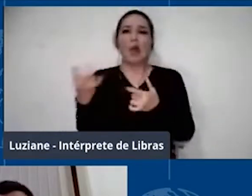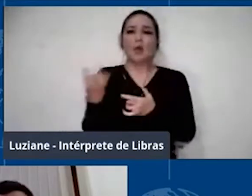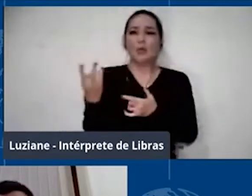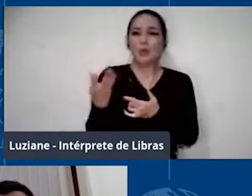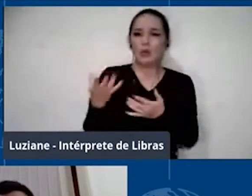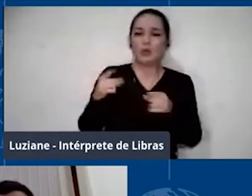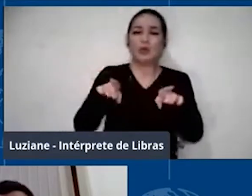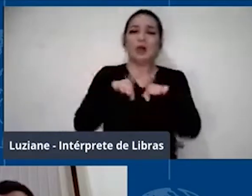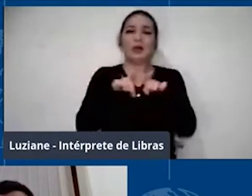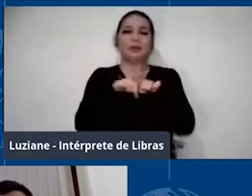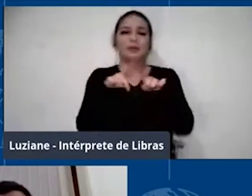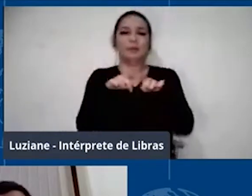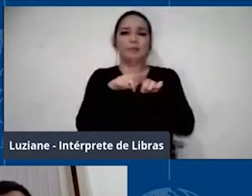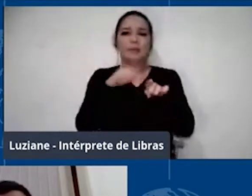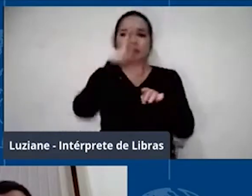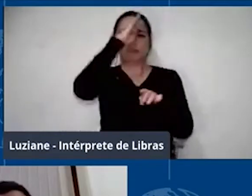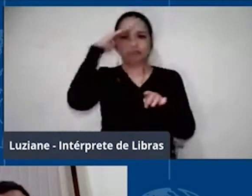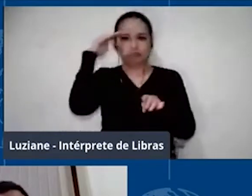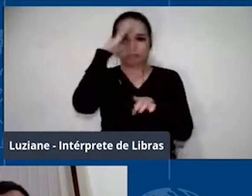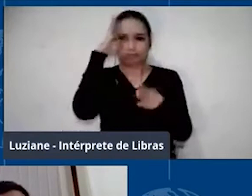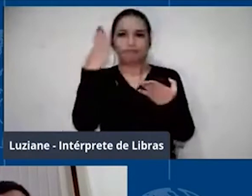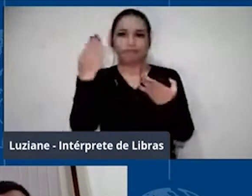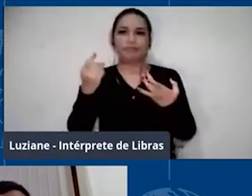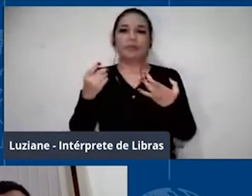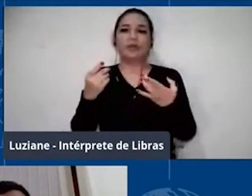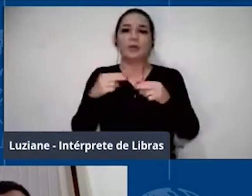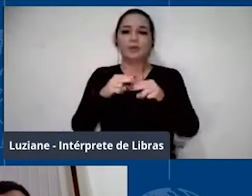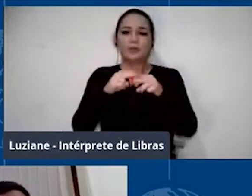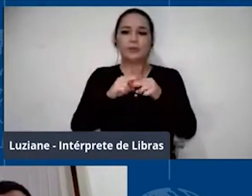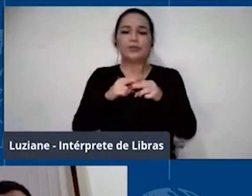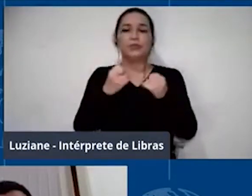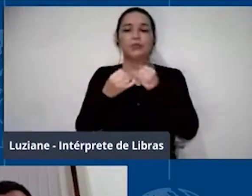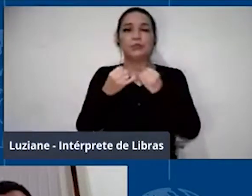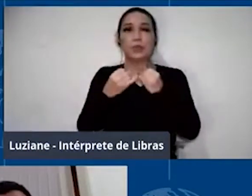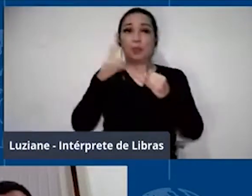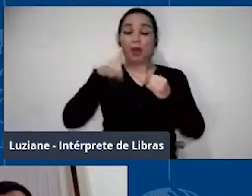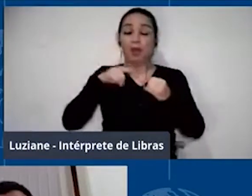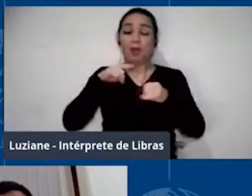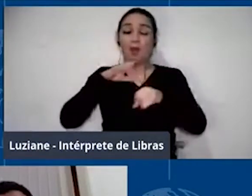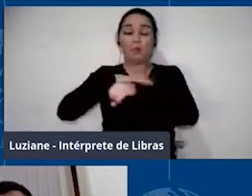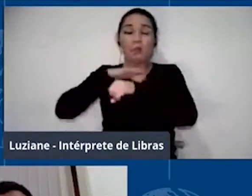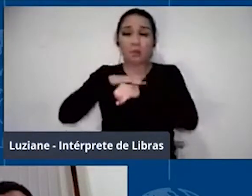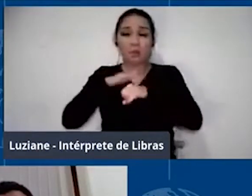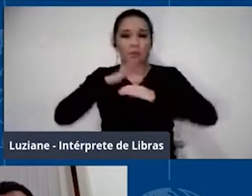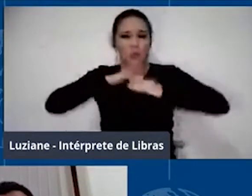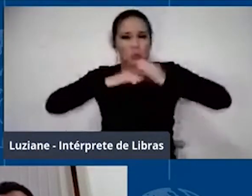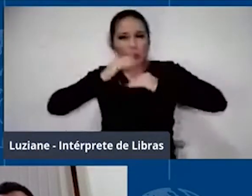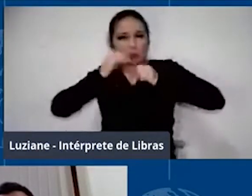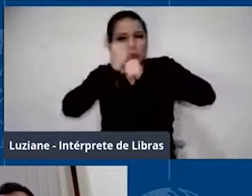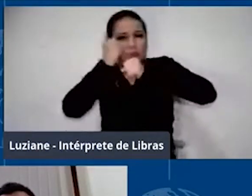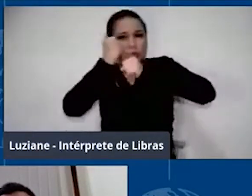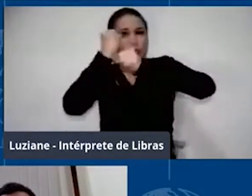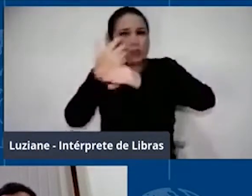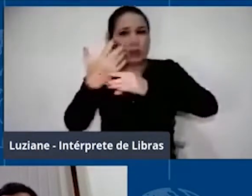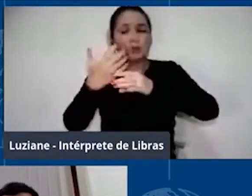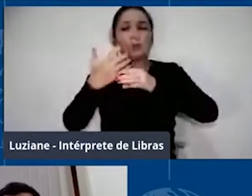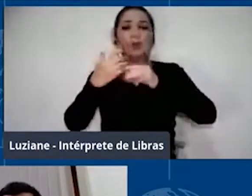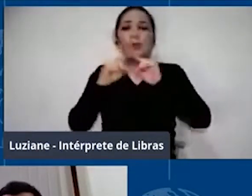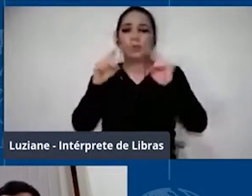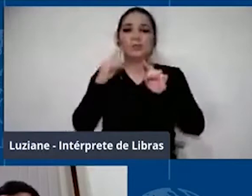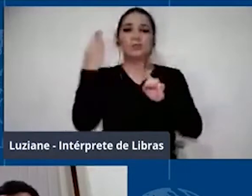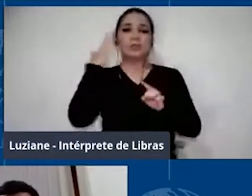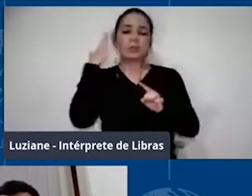Lula-Bolsonaro, para ver se aparece. Por enquanto, ainda é um cenário de construção, então, uma tentativa de construção, e saber